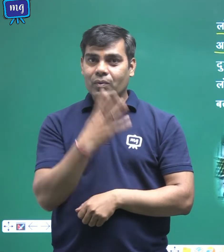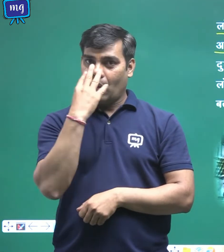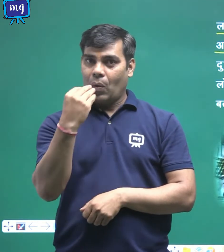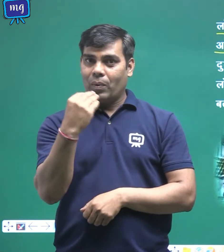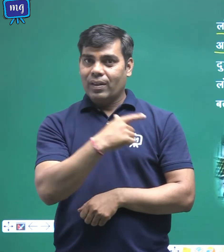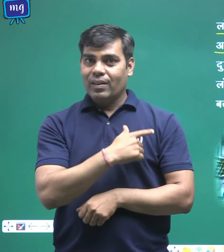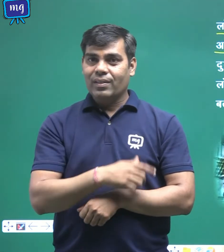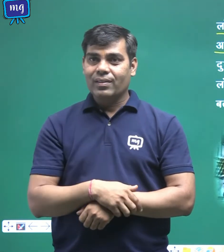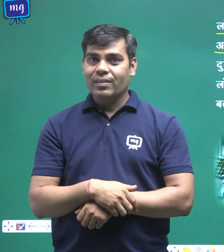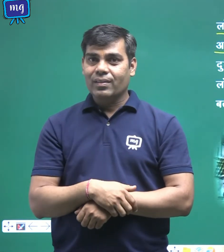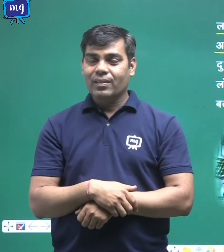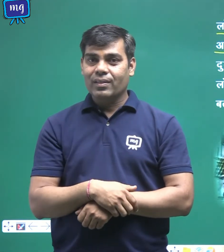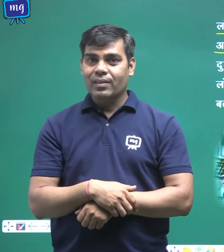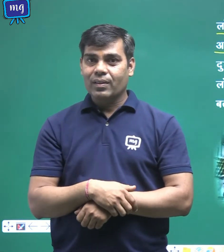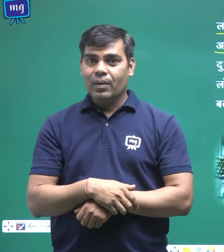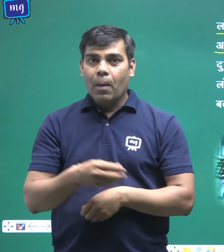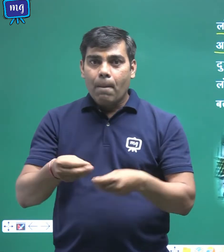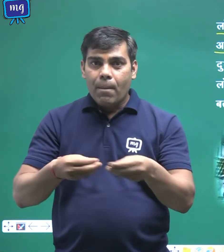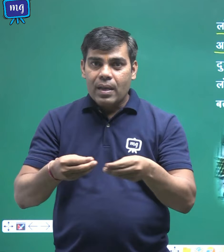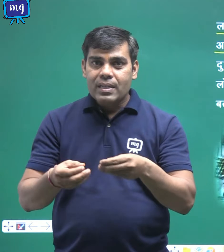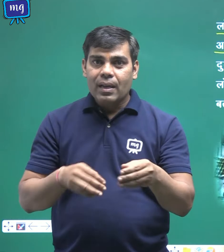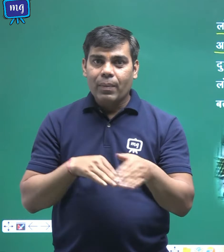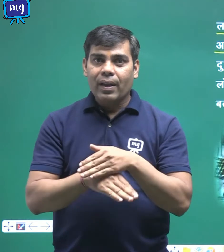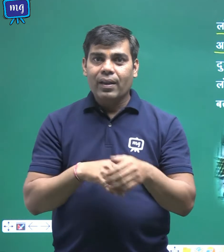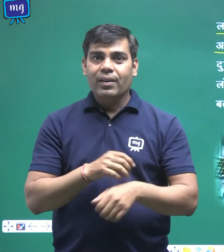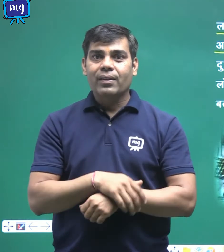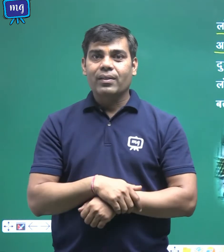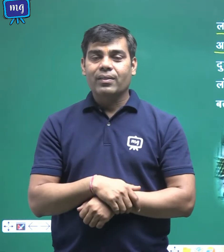लोमड़ी बाजार में